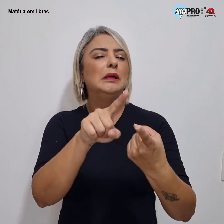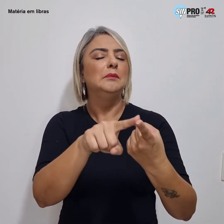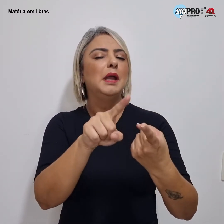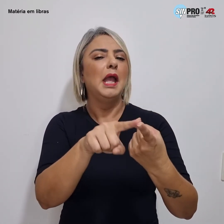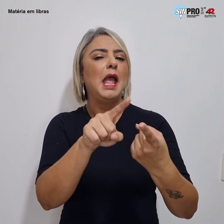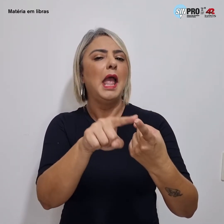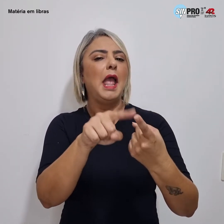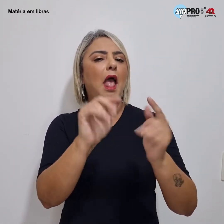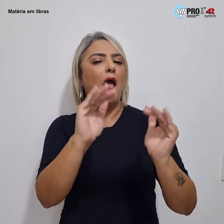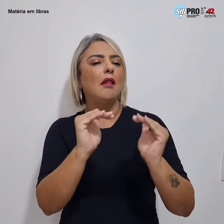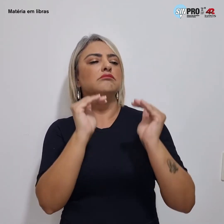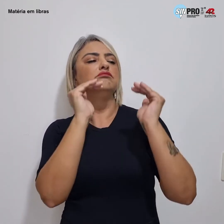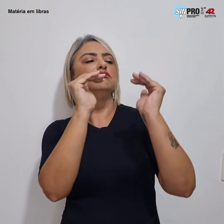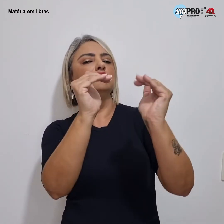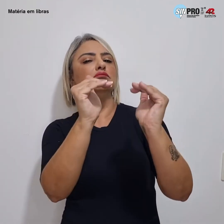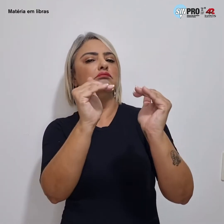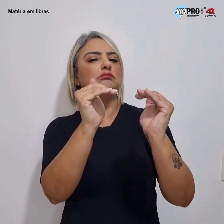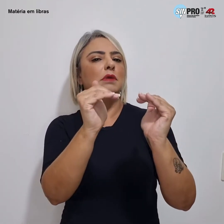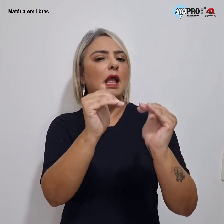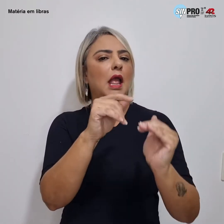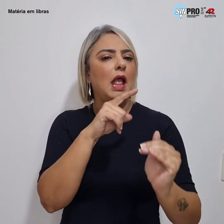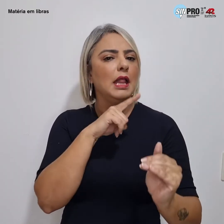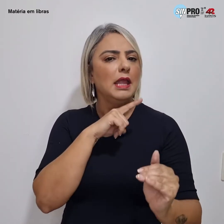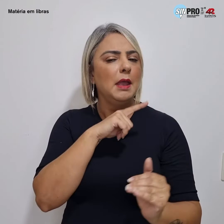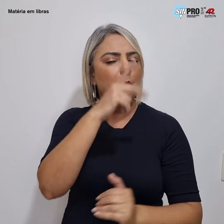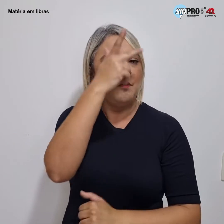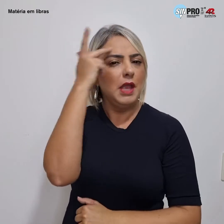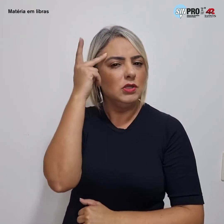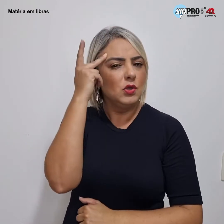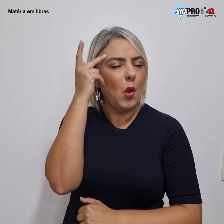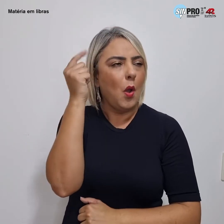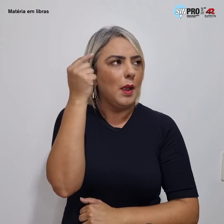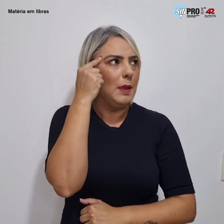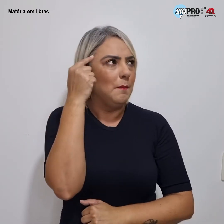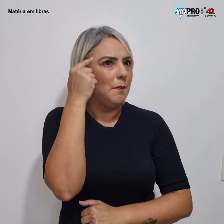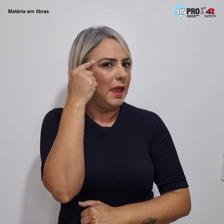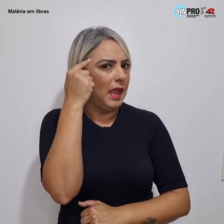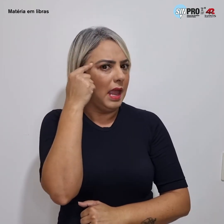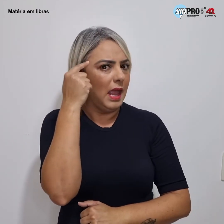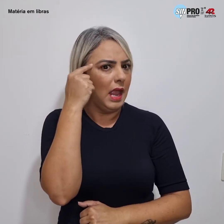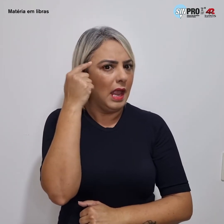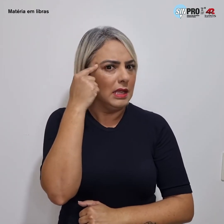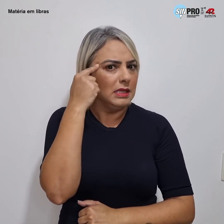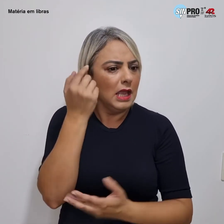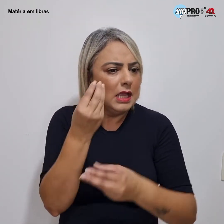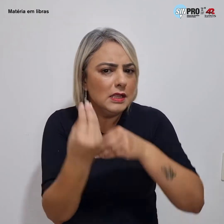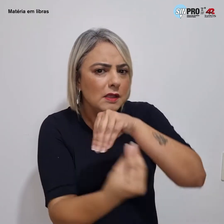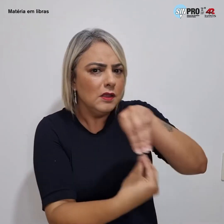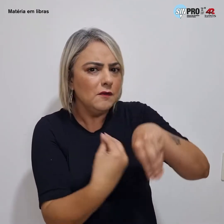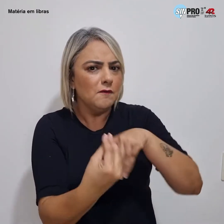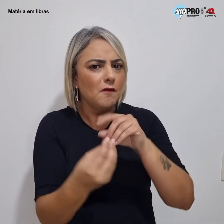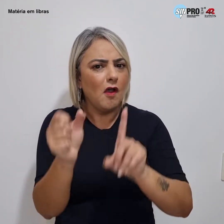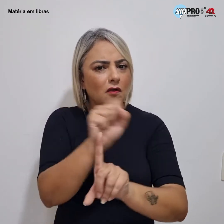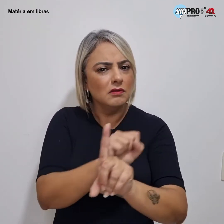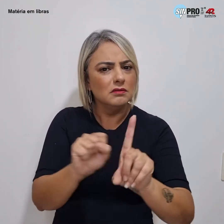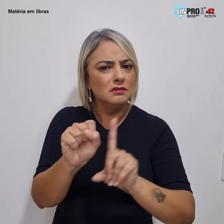ameaça o status quo. Ter indivíduos pensantes que se implicam nas questões